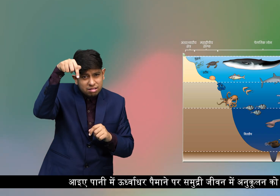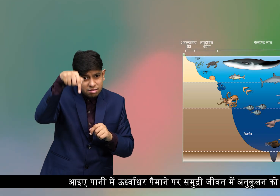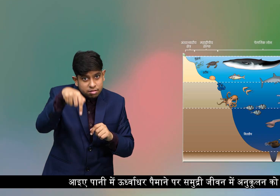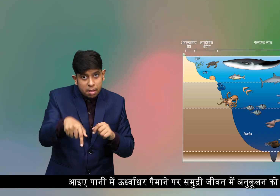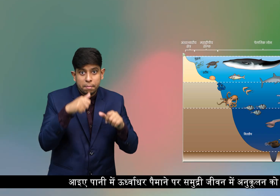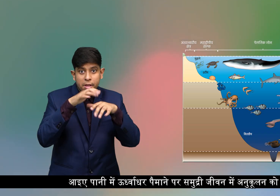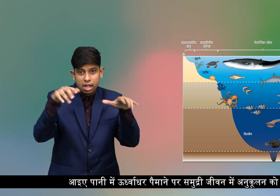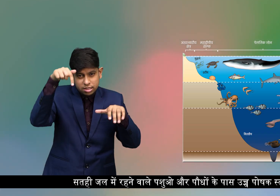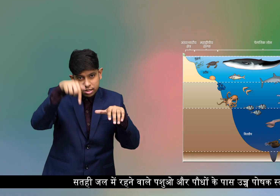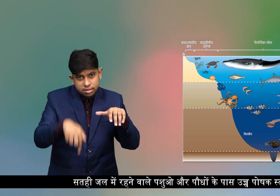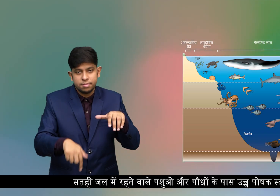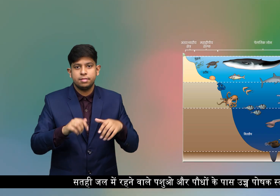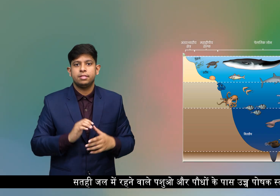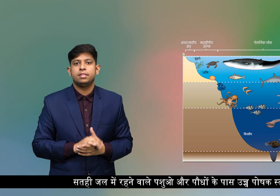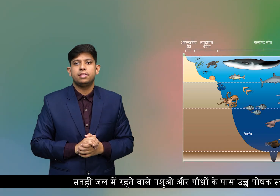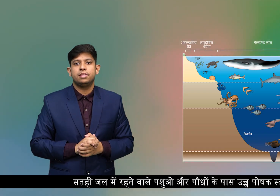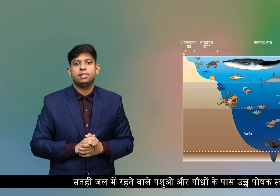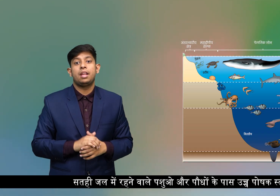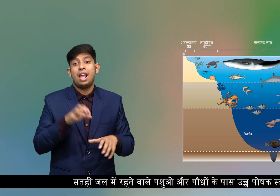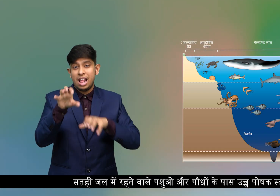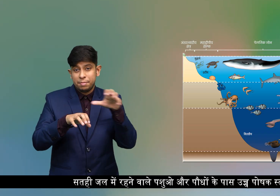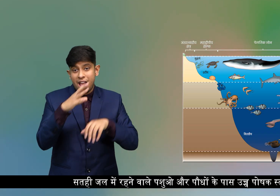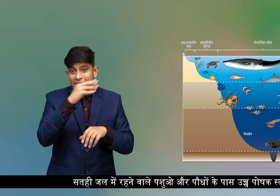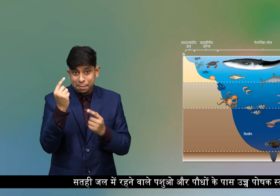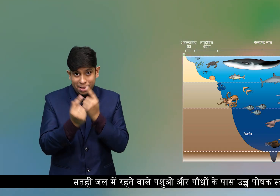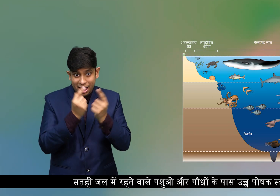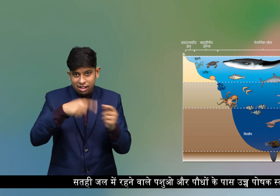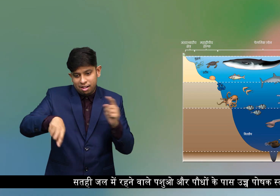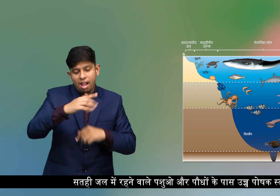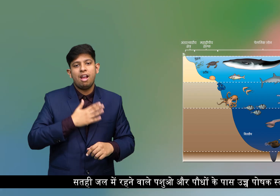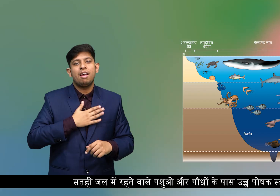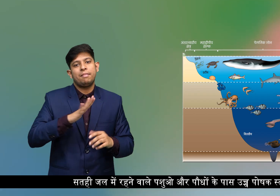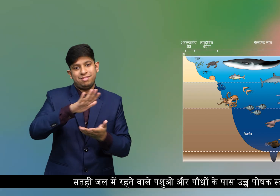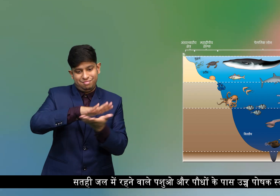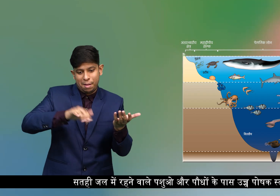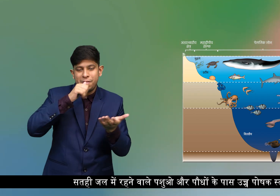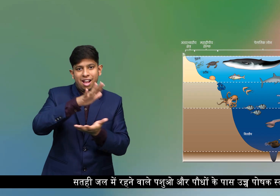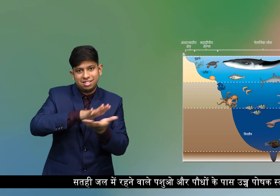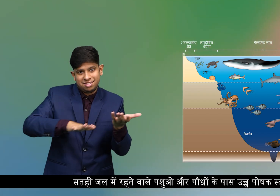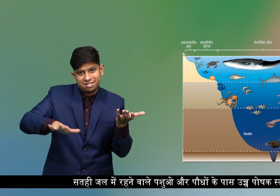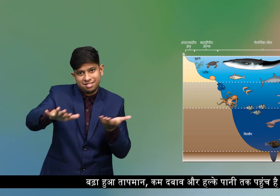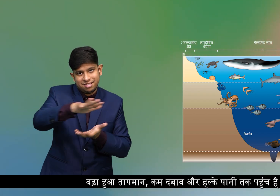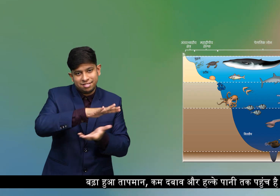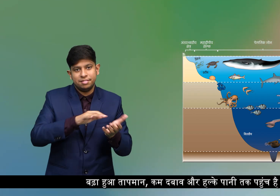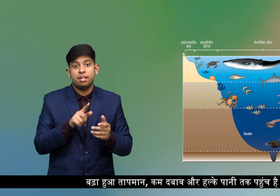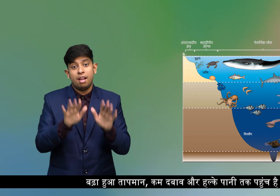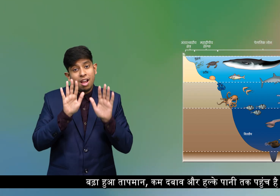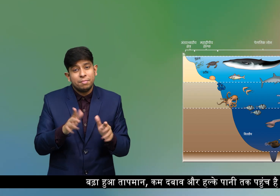को देखें। सतही जल में रहने वाले पशुओं और पौधों के पास उच्च पोषक तत्व,